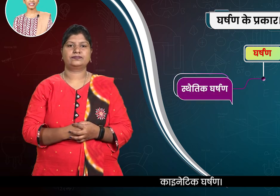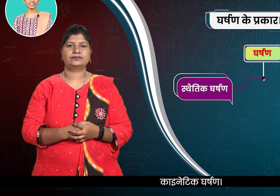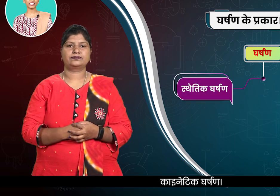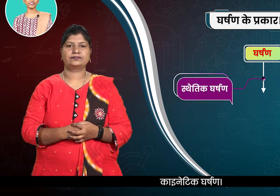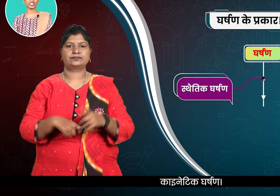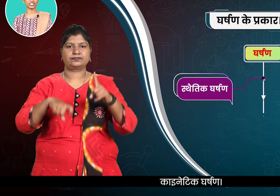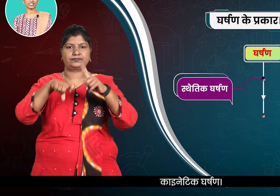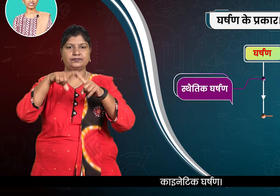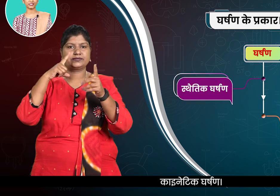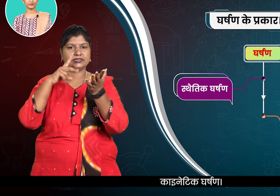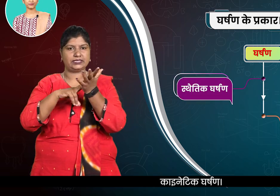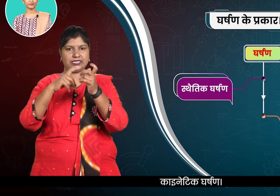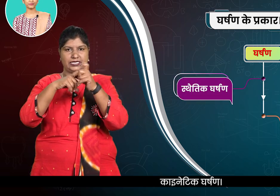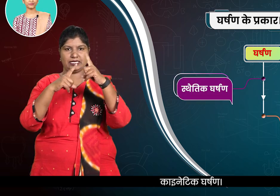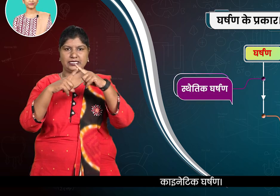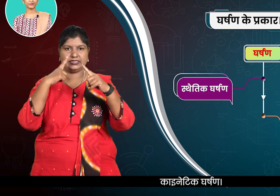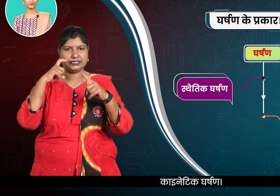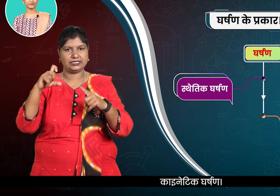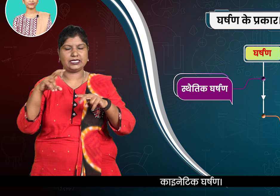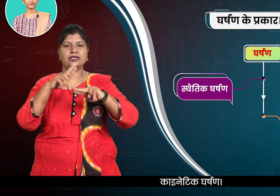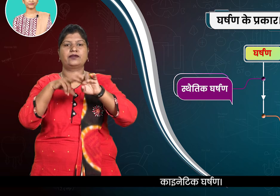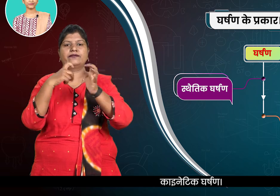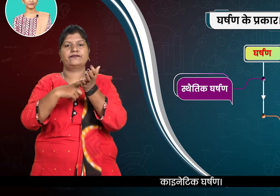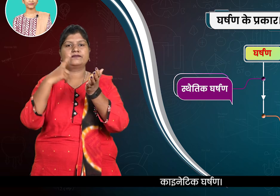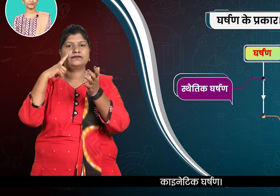दूसरा काइनेटिक घर्शन